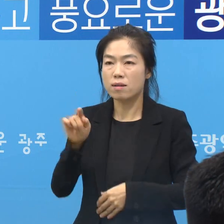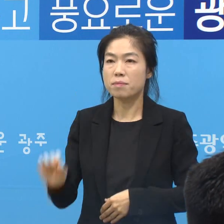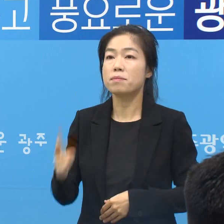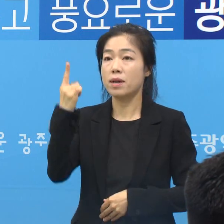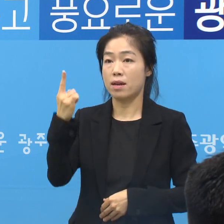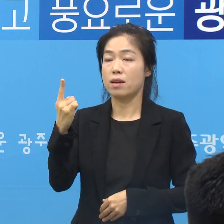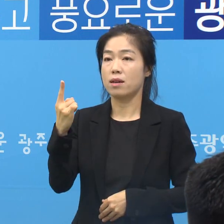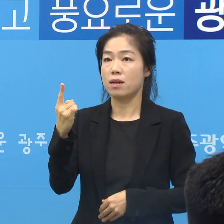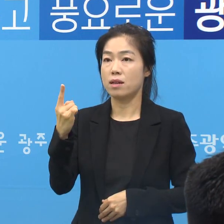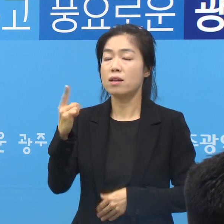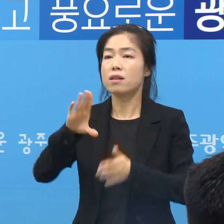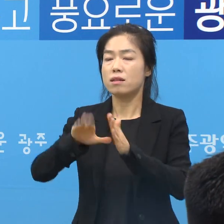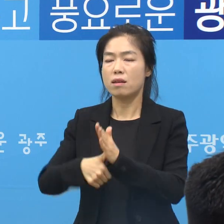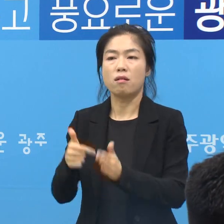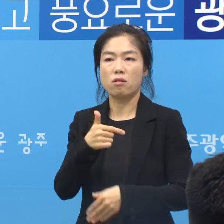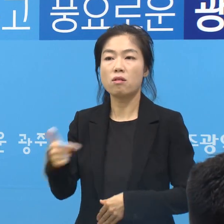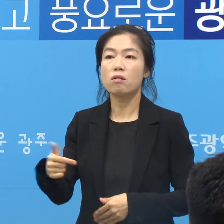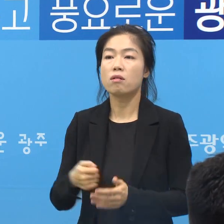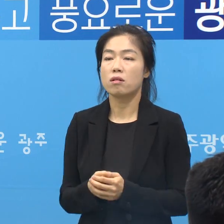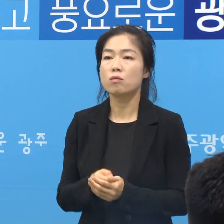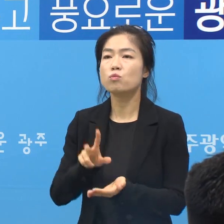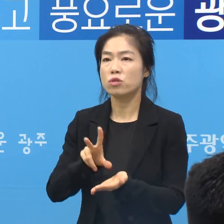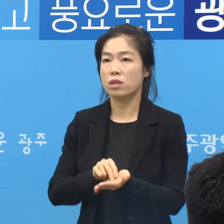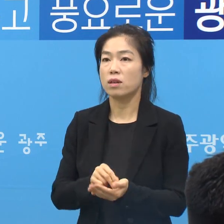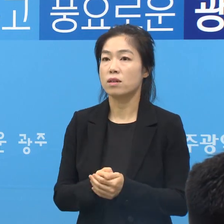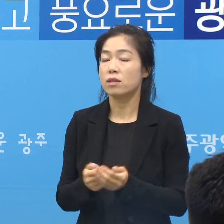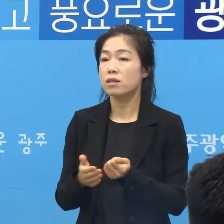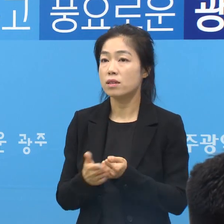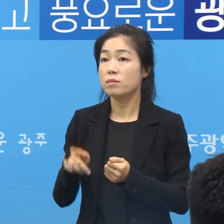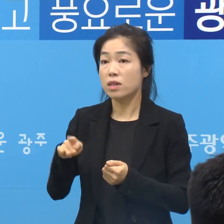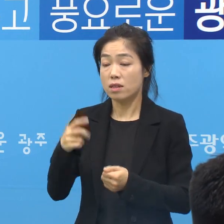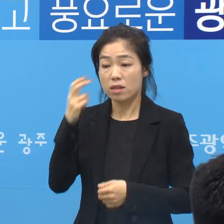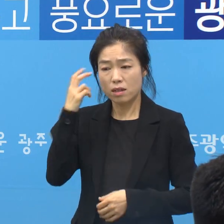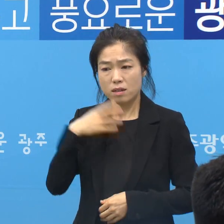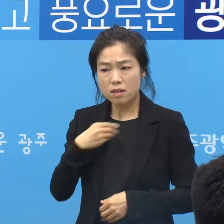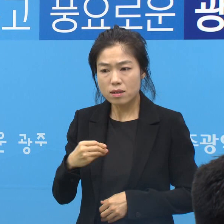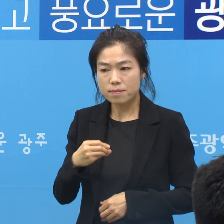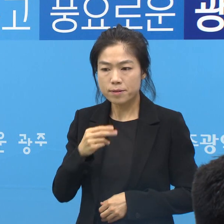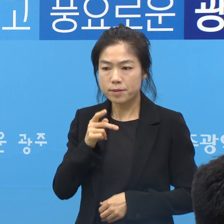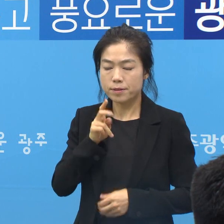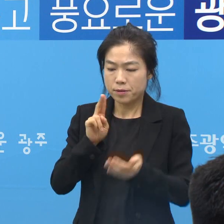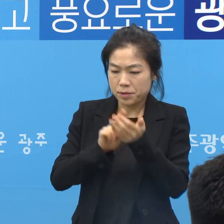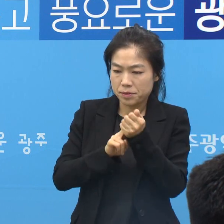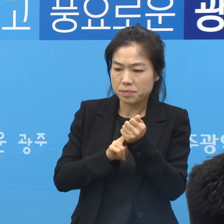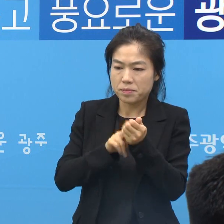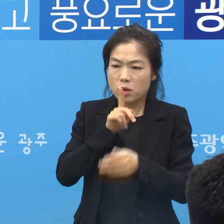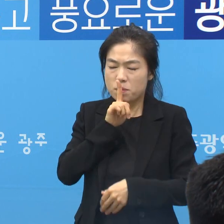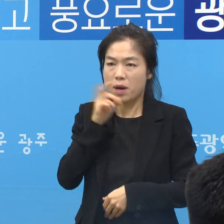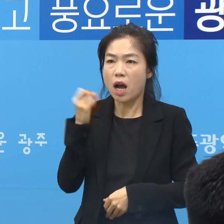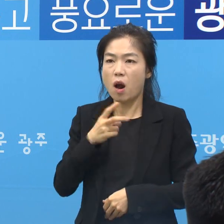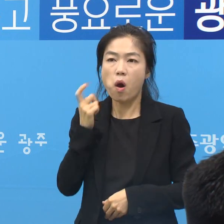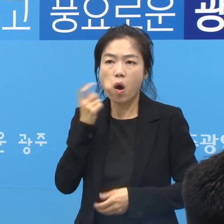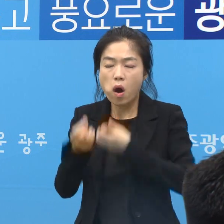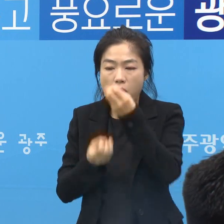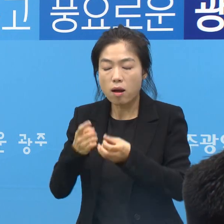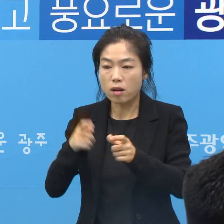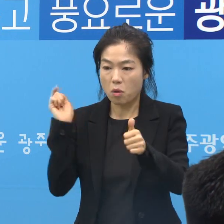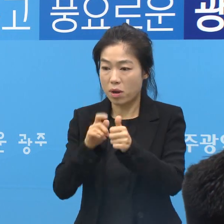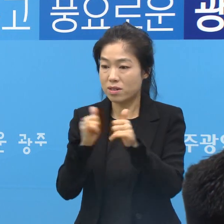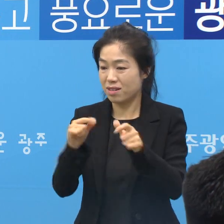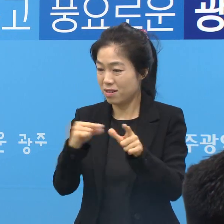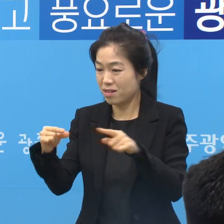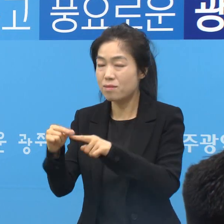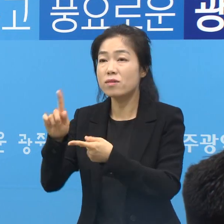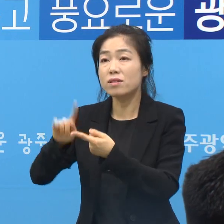비롯된 경우가 큽니다. 그래서 이렇게 고의로 사실을 숨기거나 허위 진술한 일부 확진자에